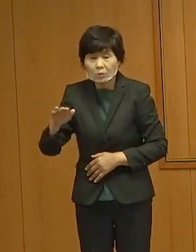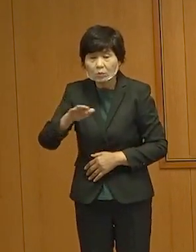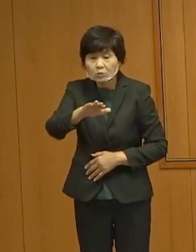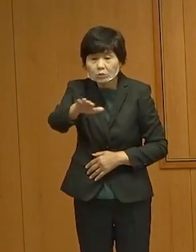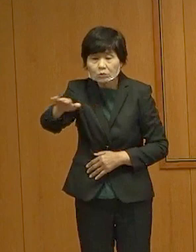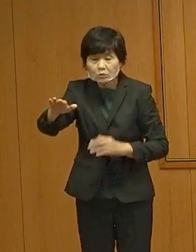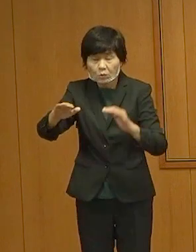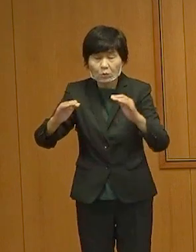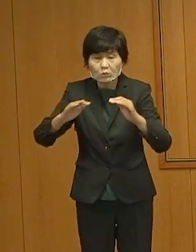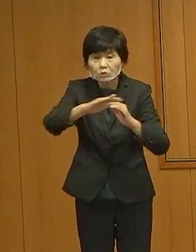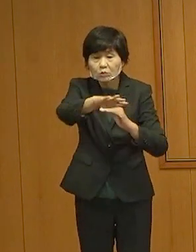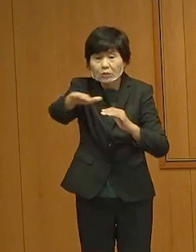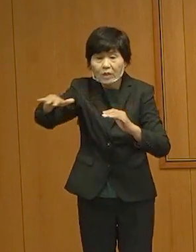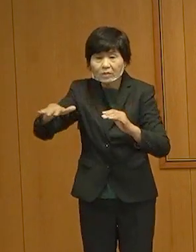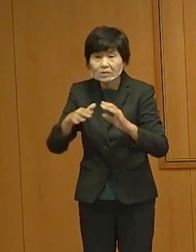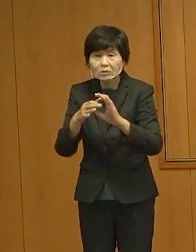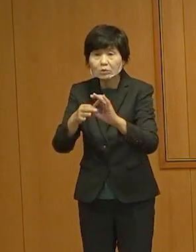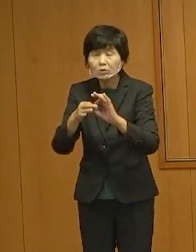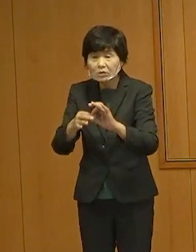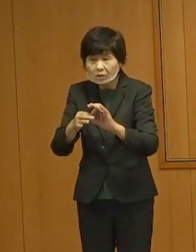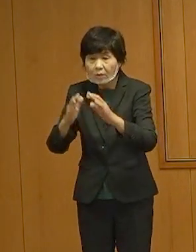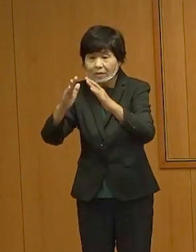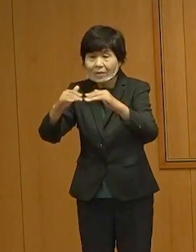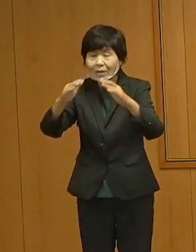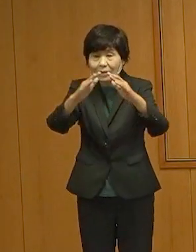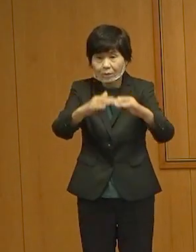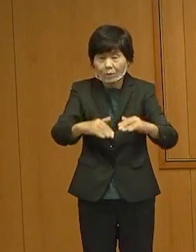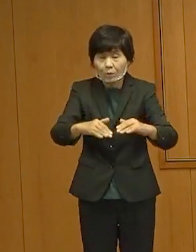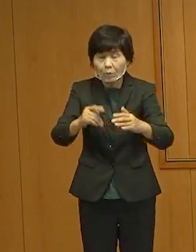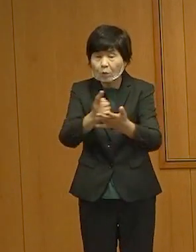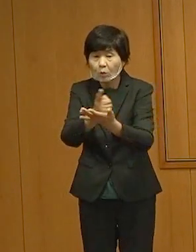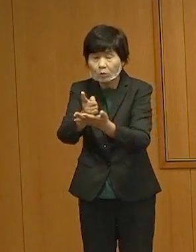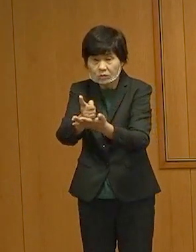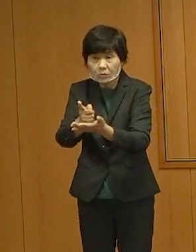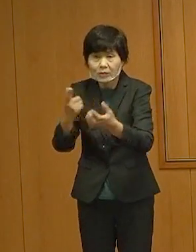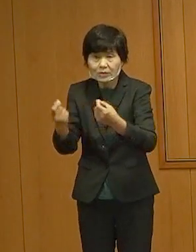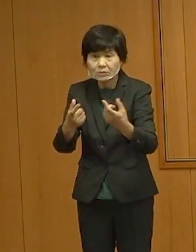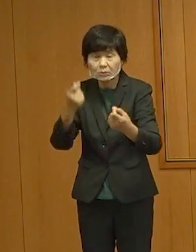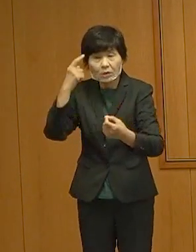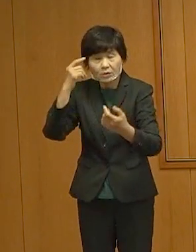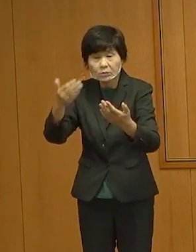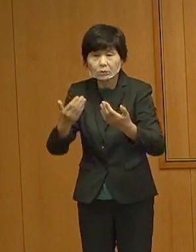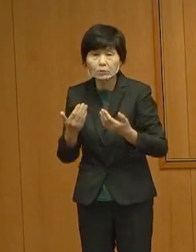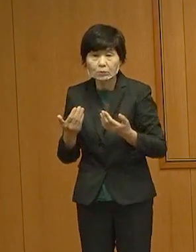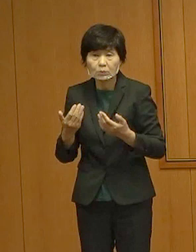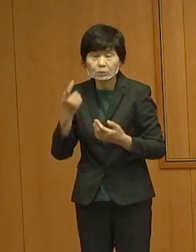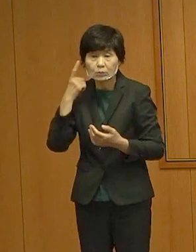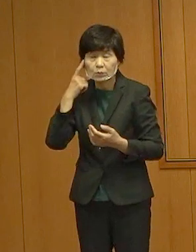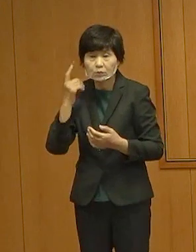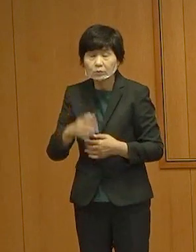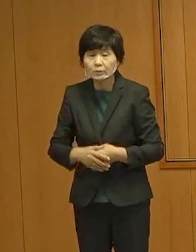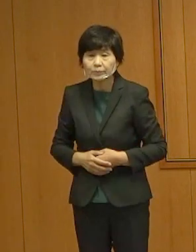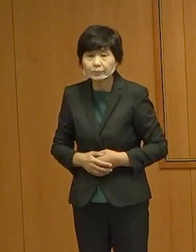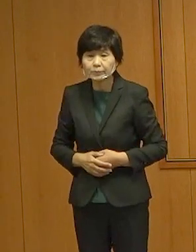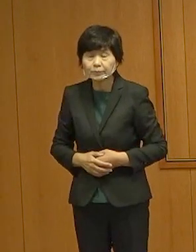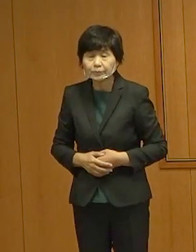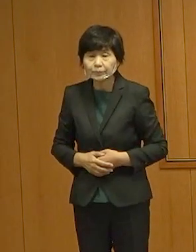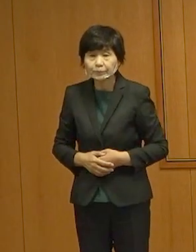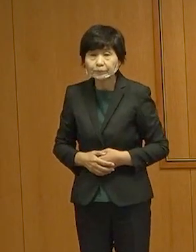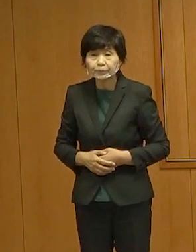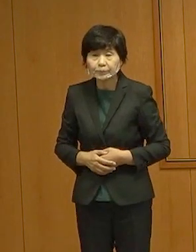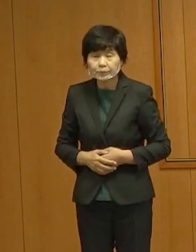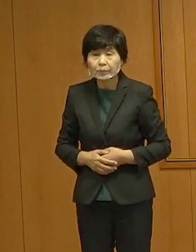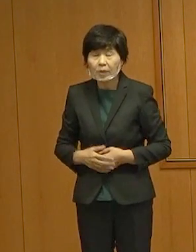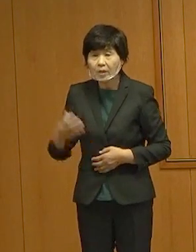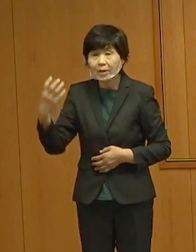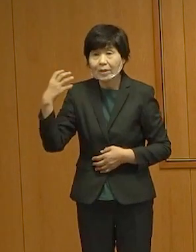方向づけをしっかりやらないといけないんじゃないかということで考えておりますので、今後、永遠にですね、担